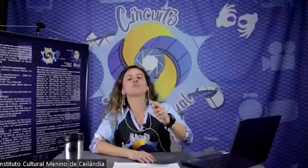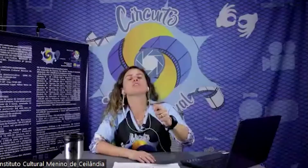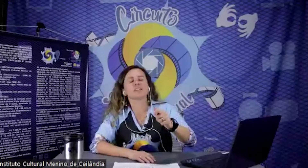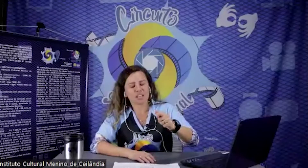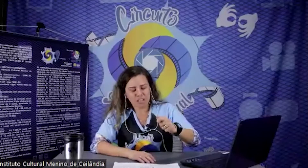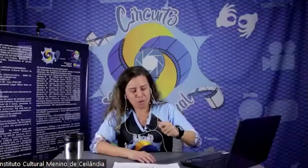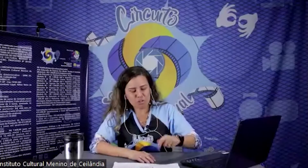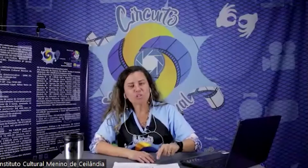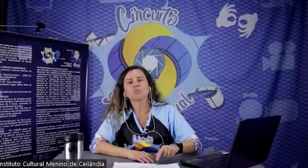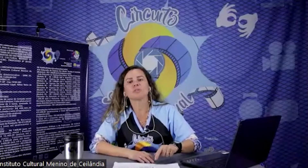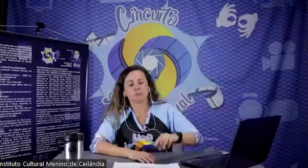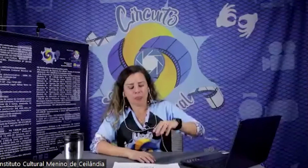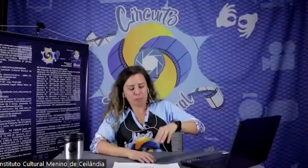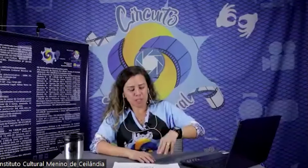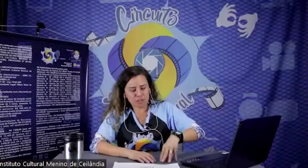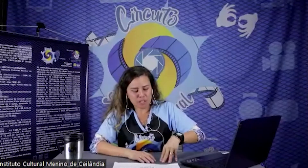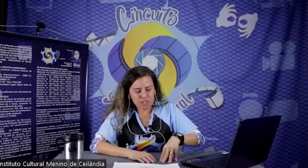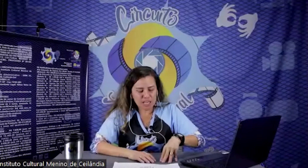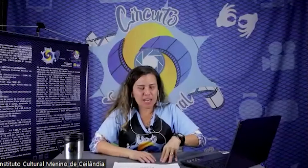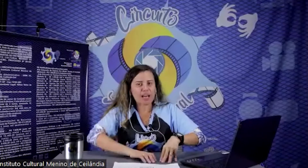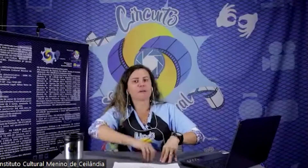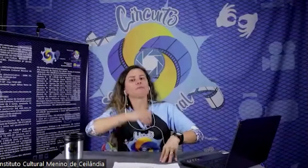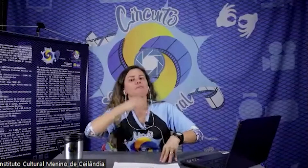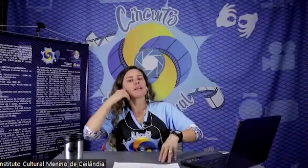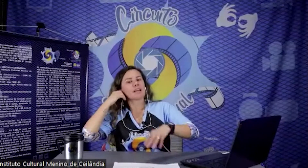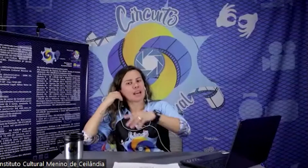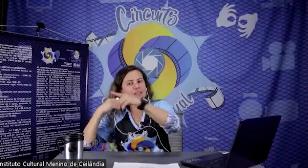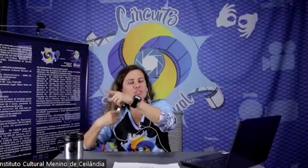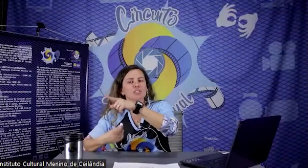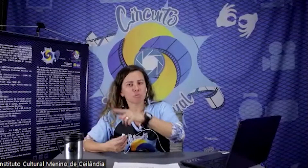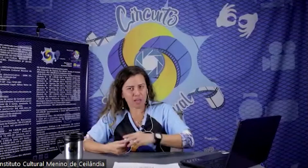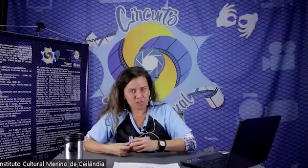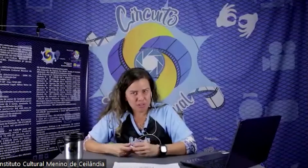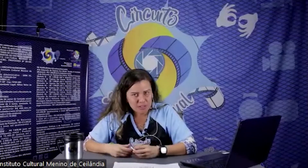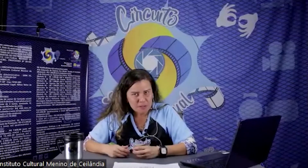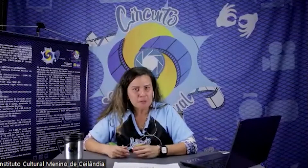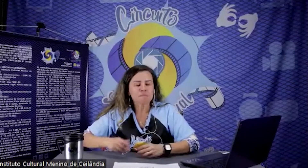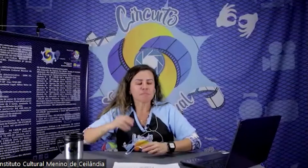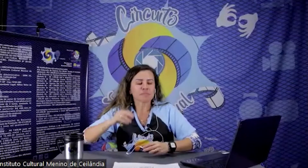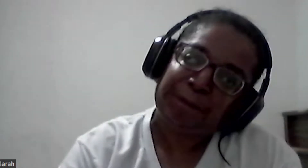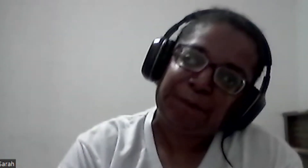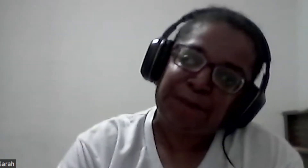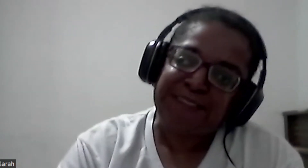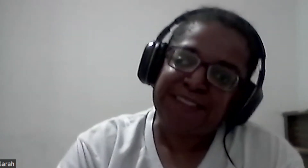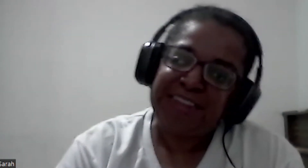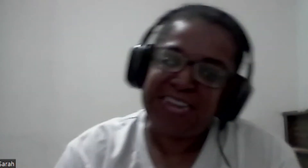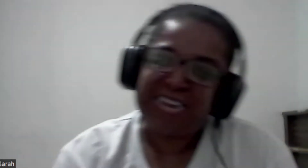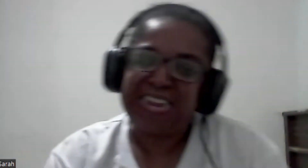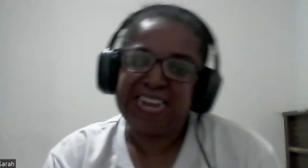Continue. Porque quando ele chegar lá no ensino médio, sem acessar